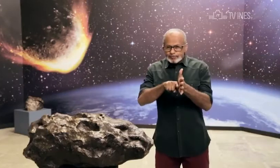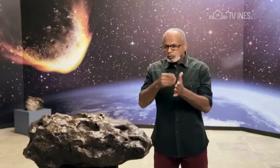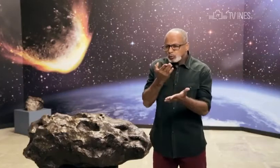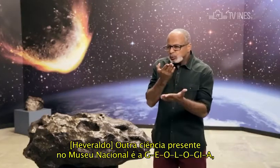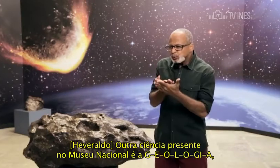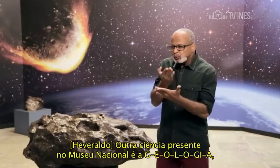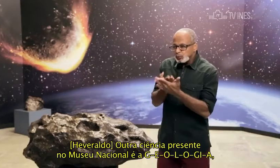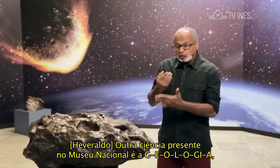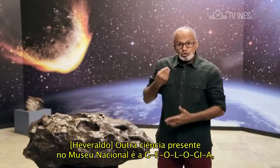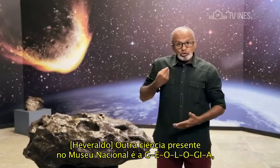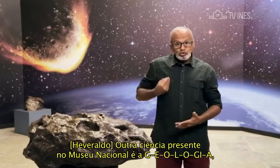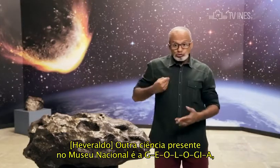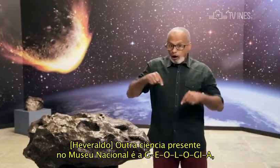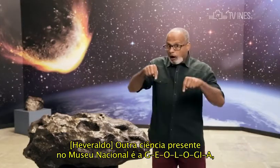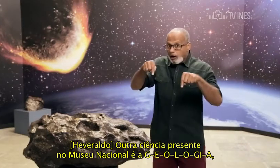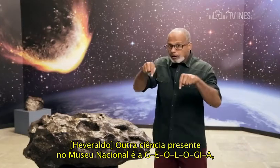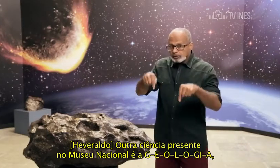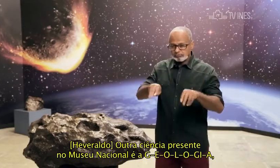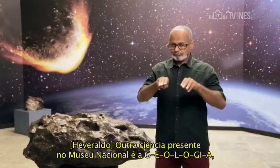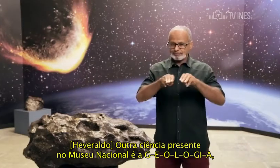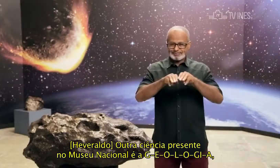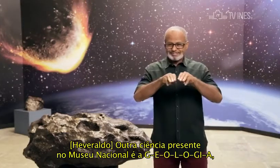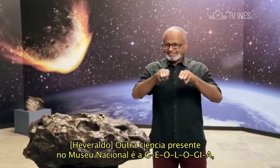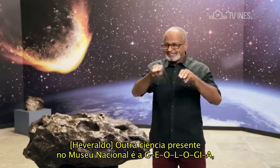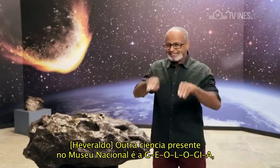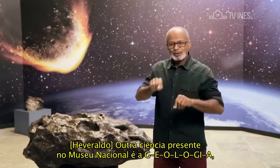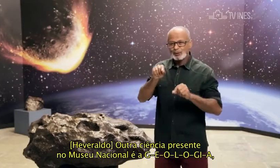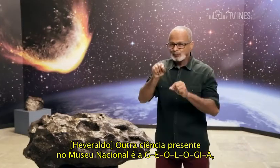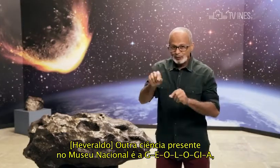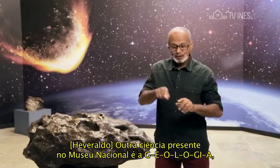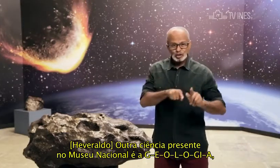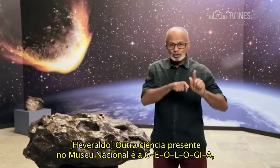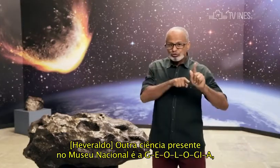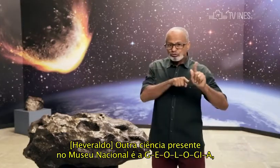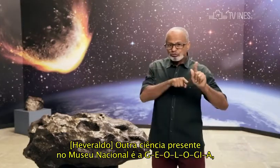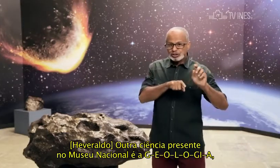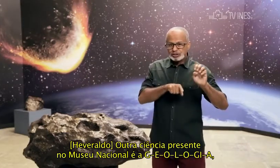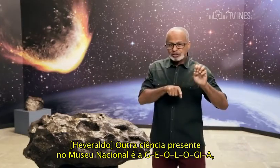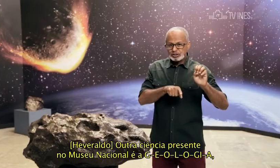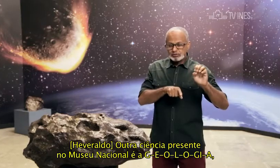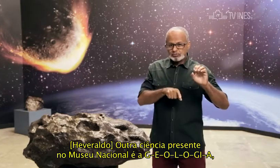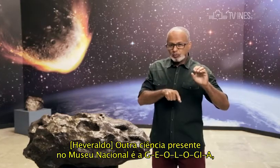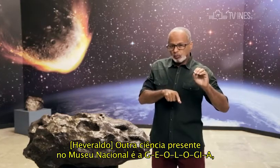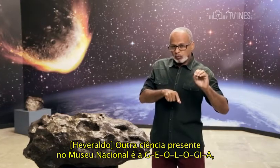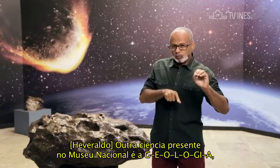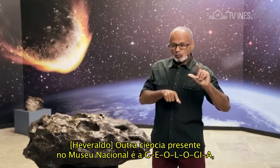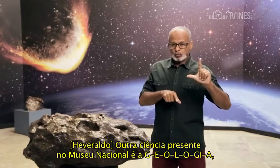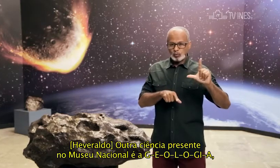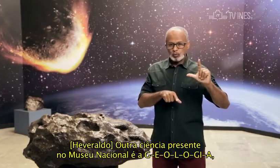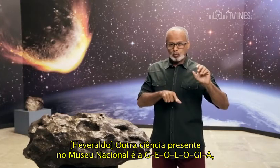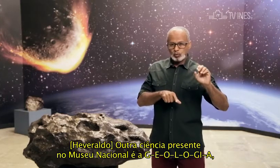Outra ciência presente no Museu Nacional é a geologia.